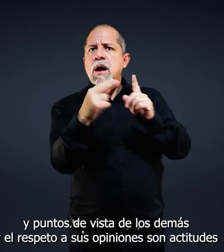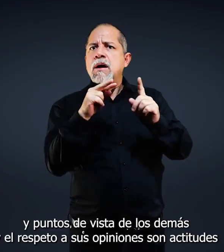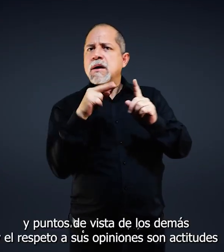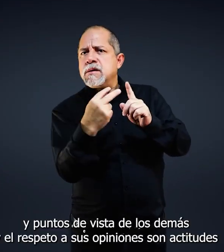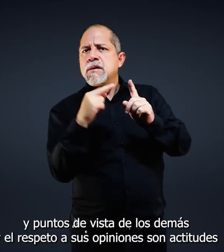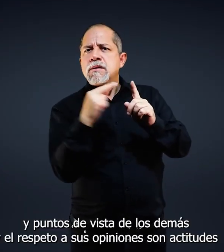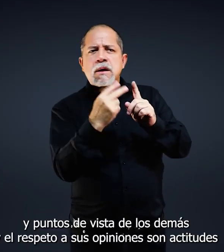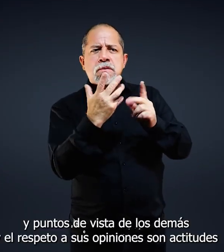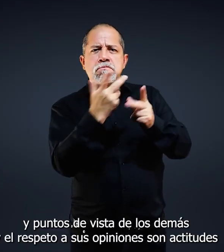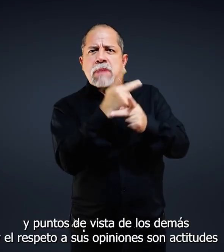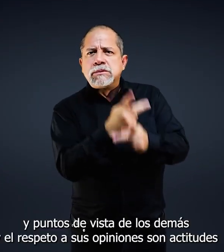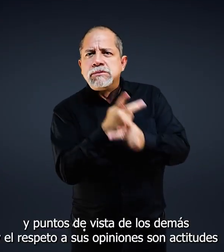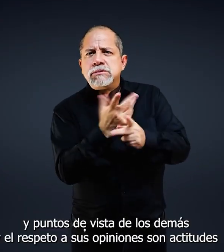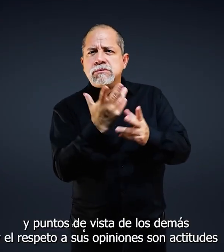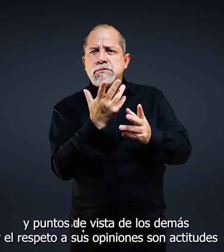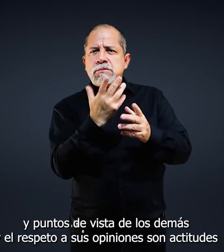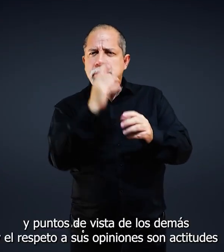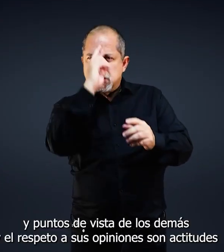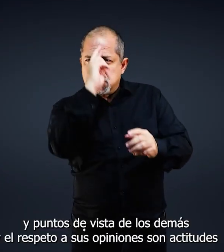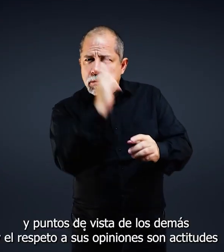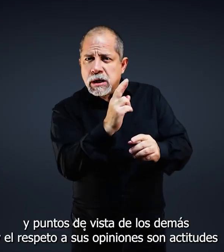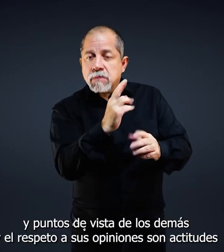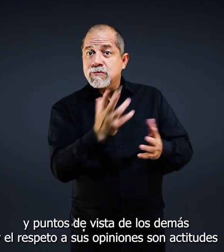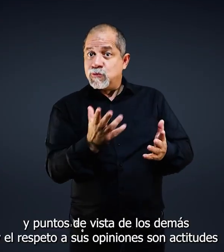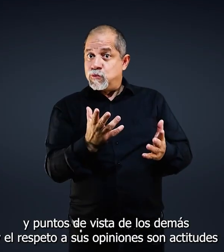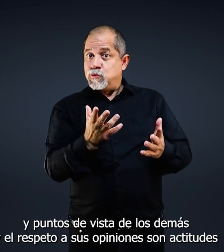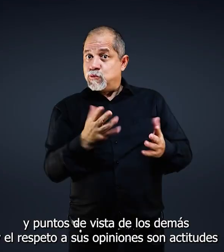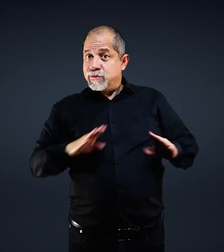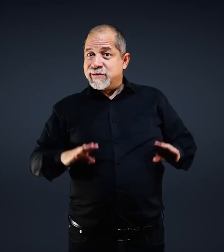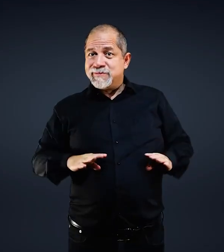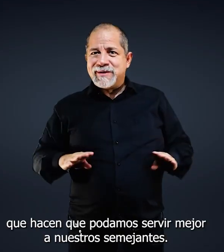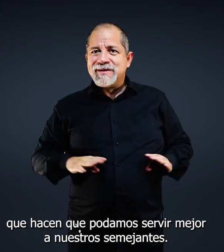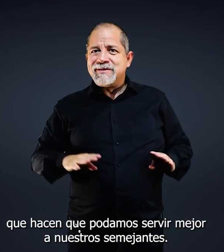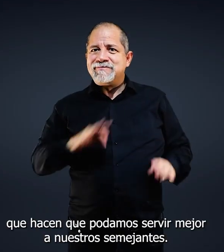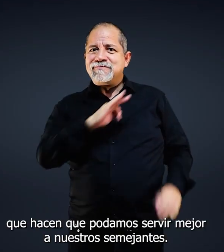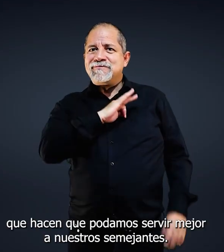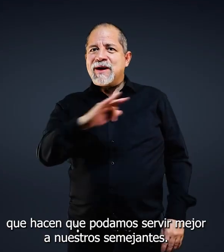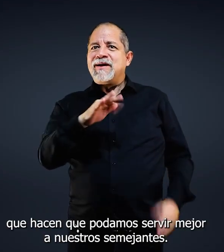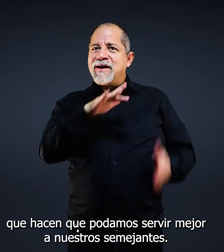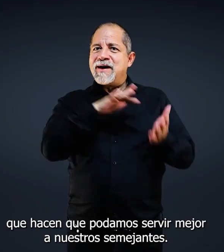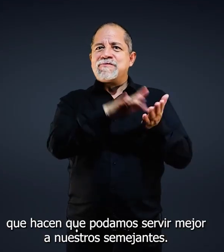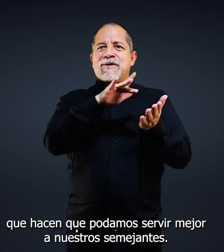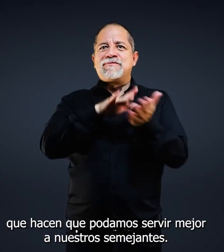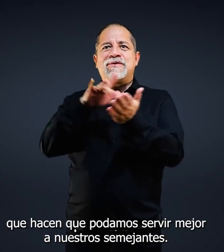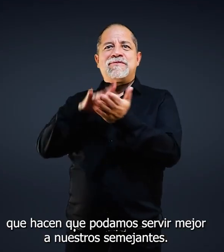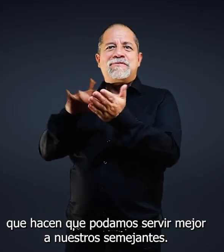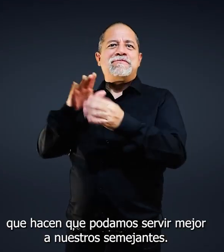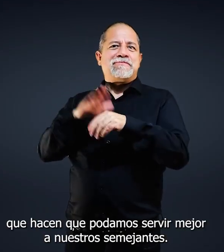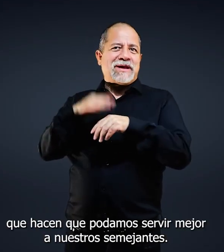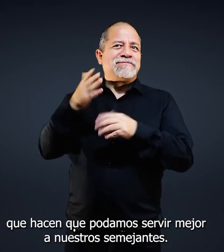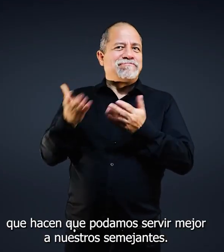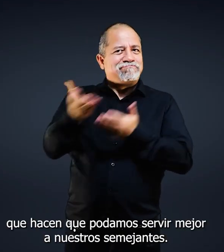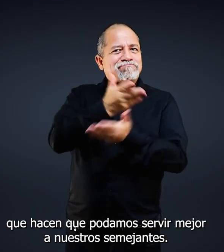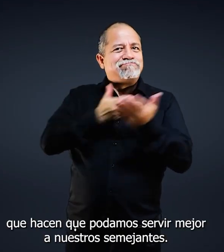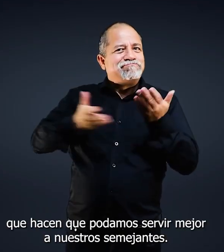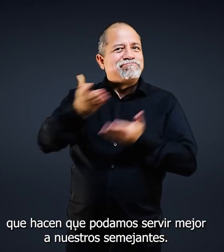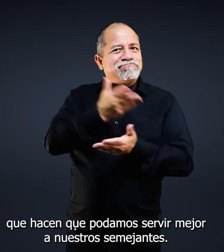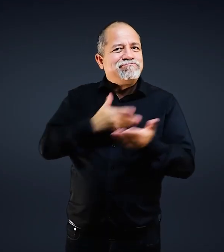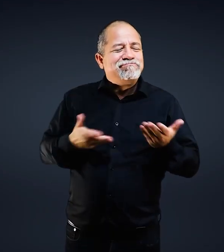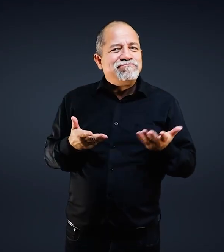y el respeto a sus opiniones son actitudes que hacen que podamos servir mejor a nuestros semejantes.